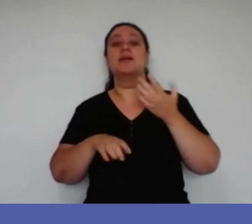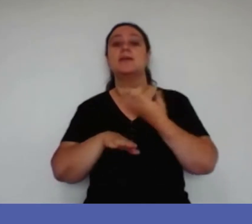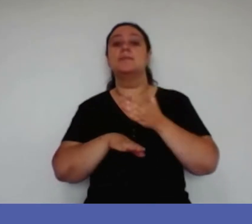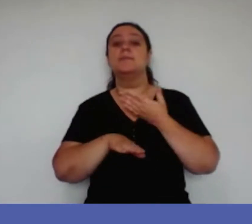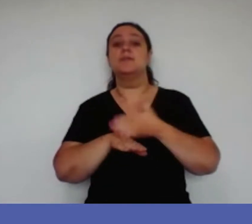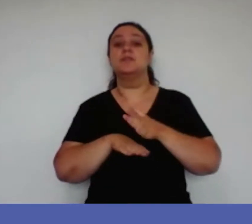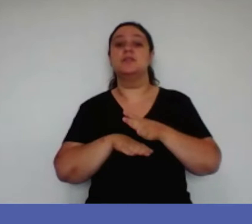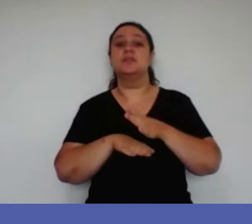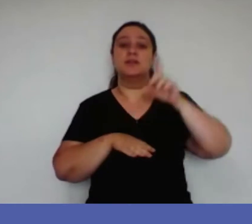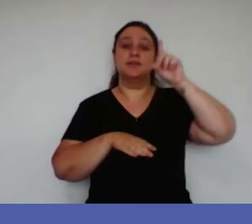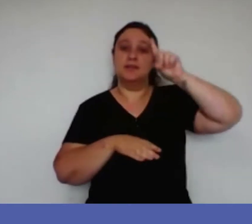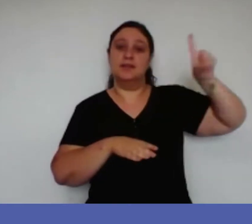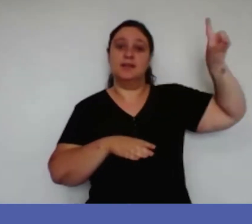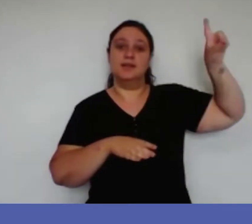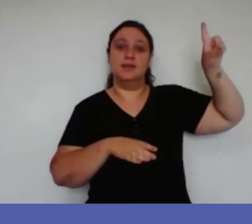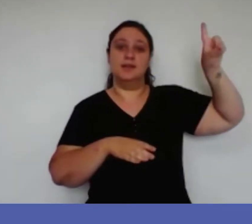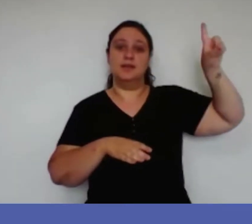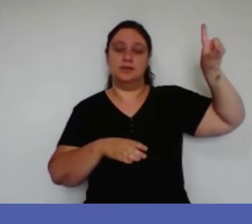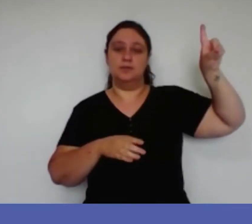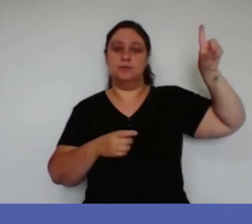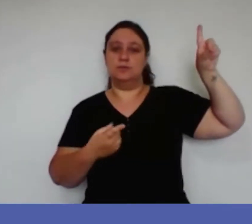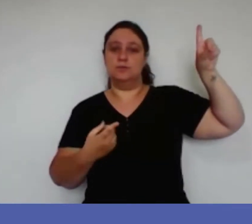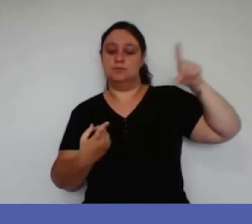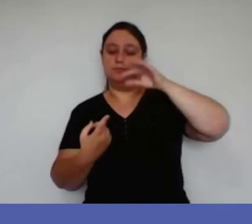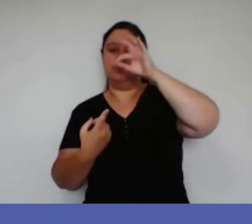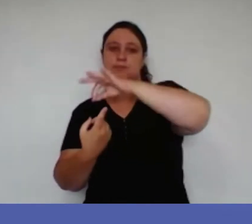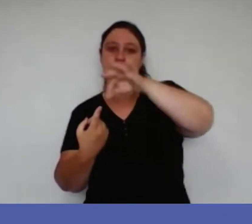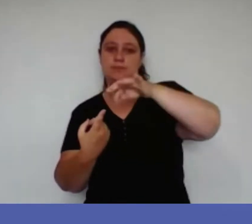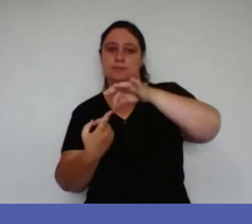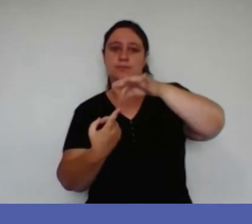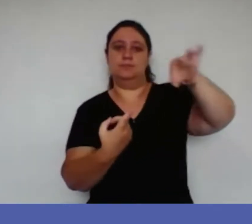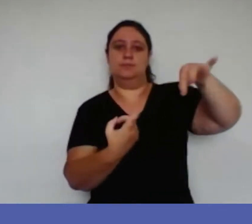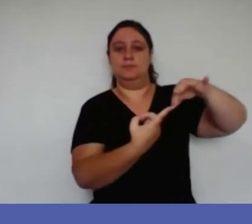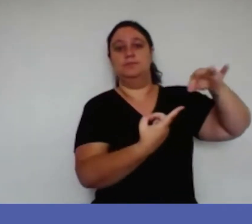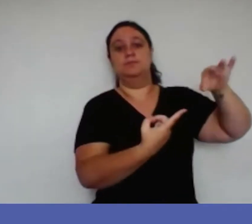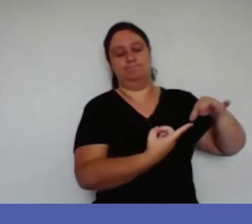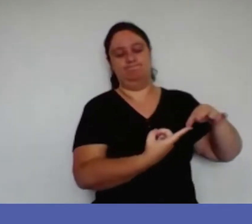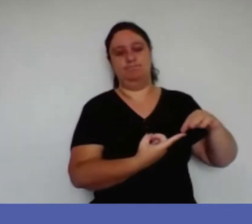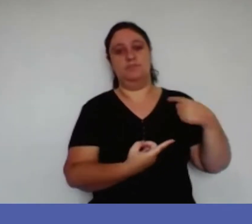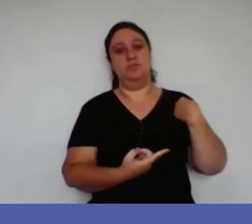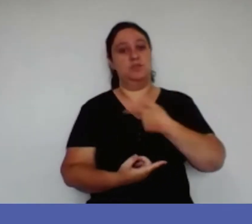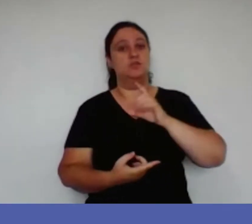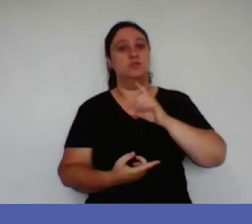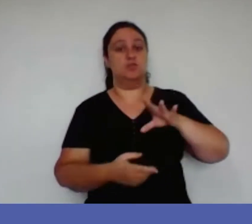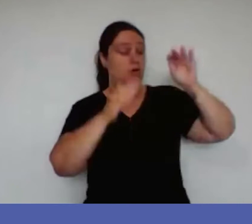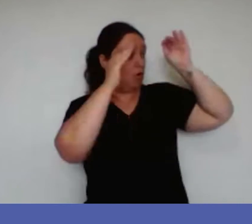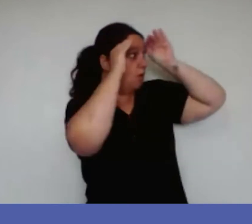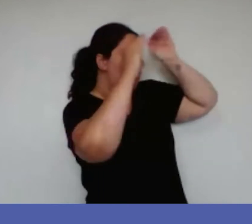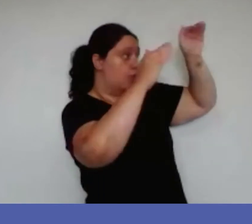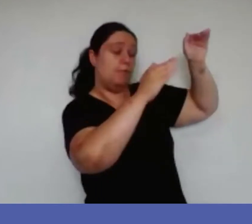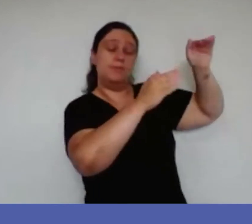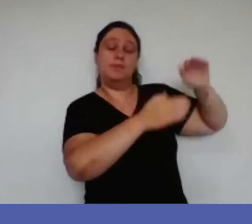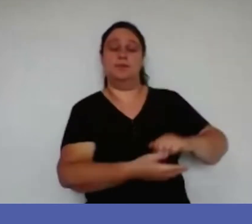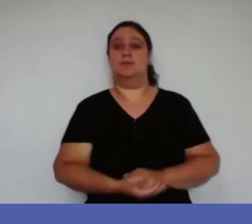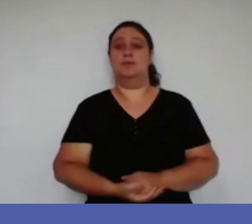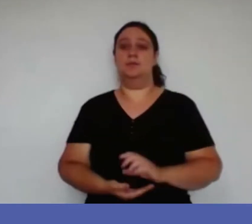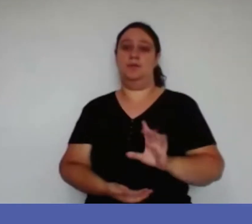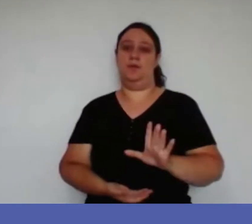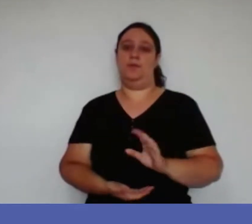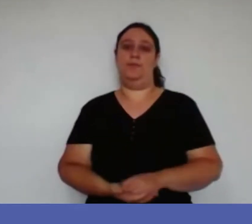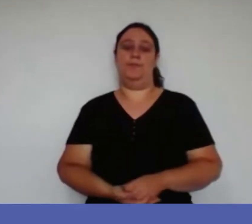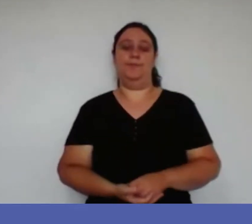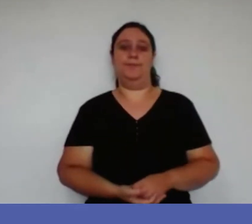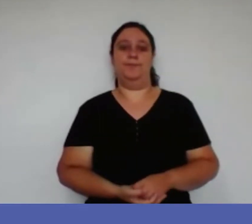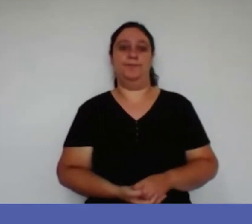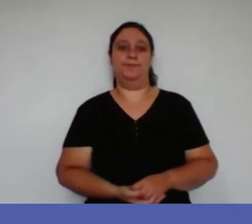é o Senhor. Cabe a nós apenas obediência. Cabe a nós apenas dar condições para Ele atuar. E o Senhor tem atuado